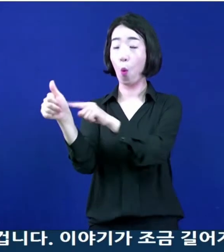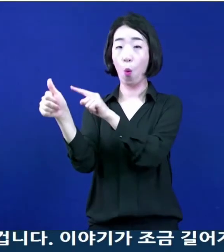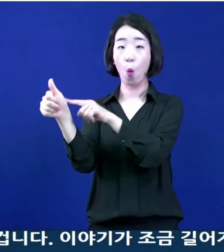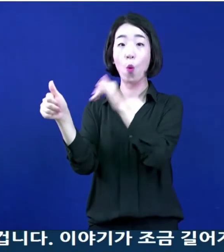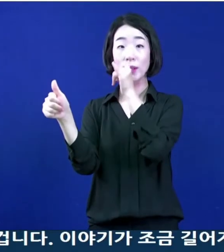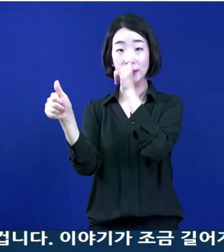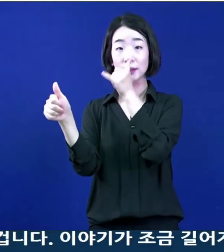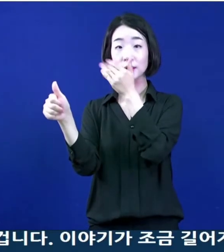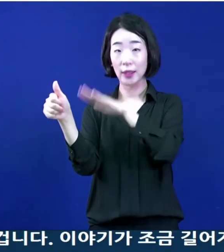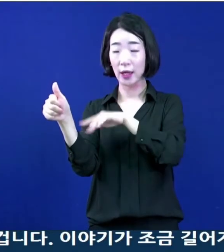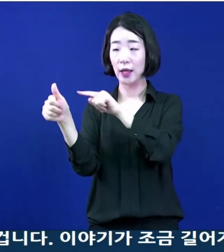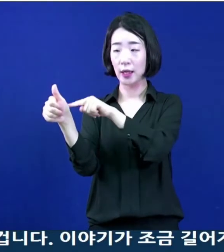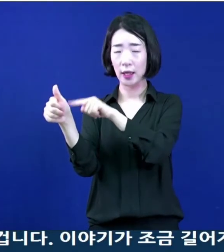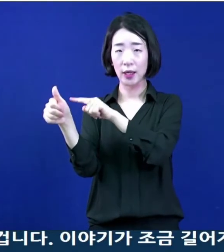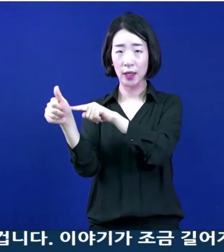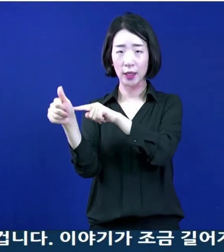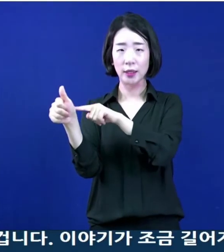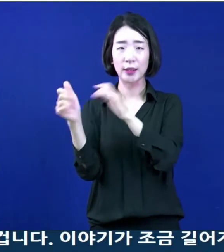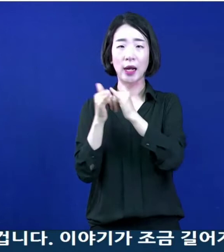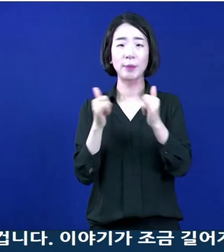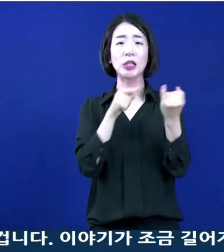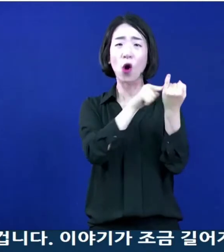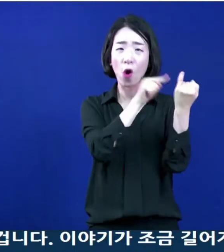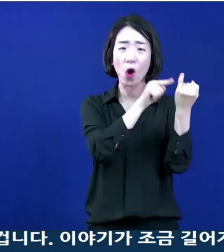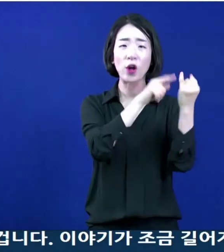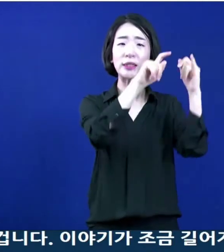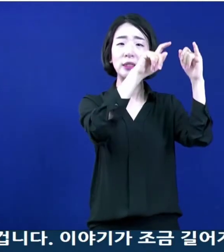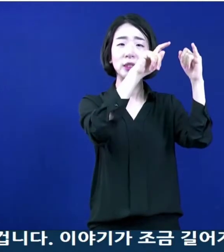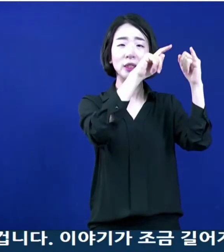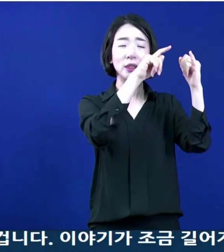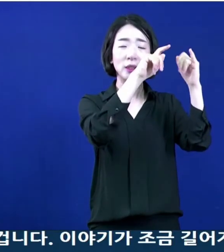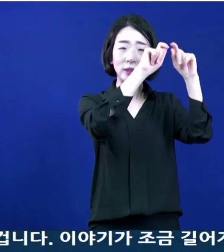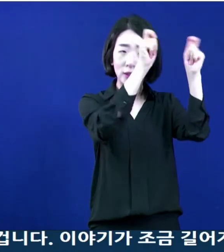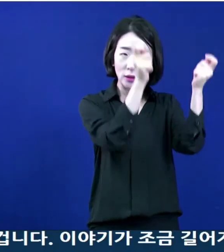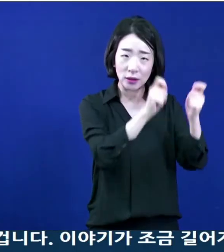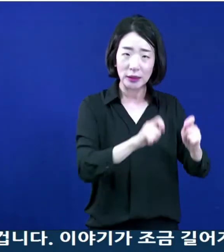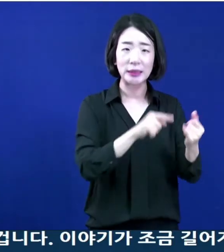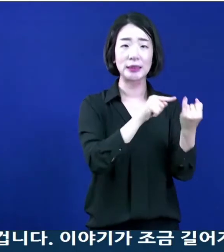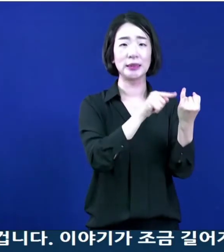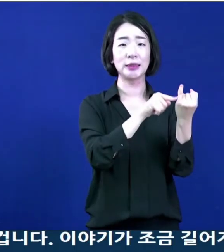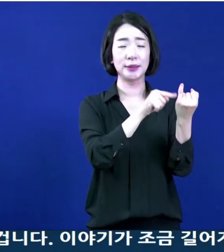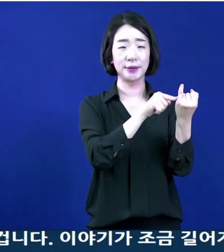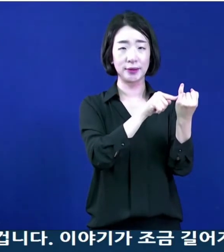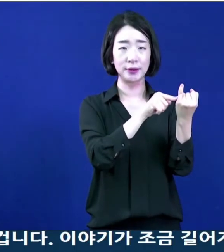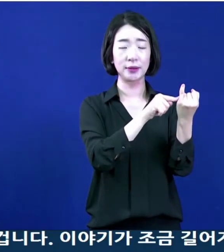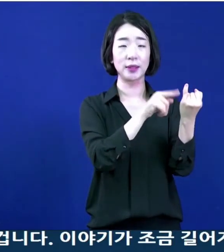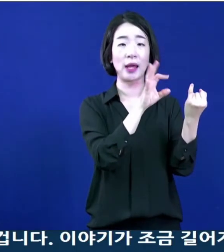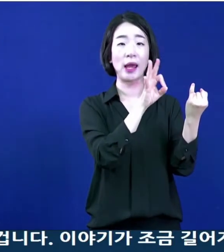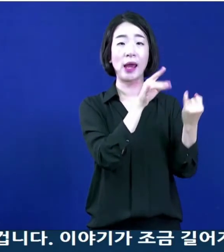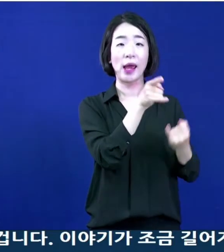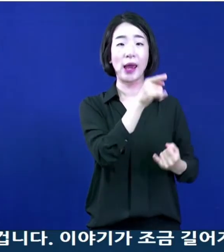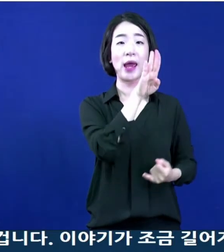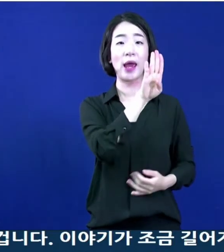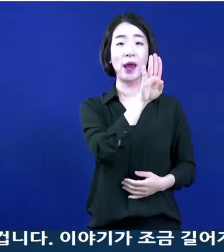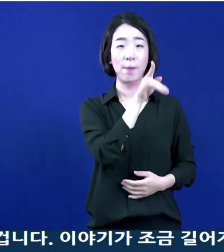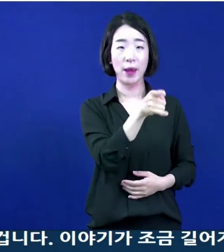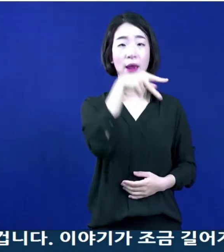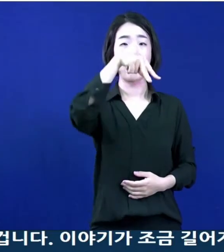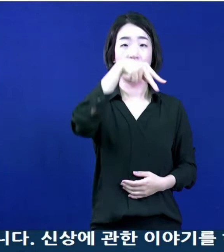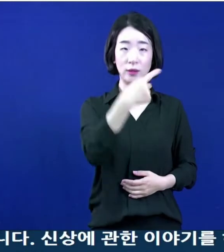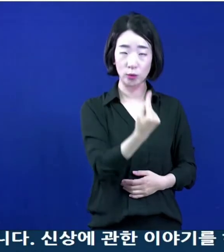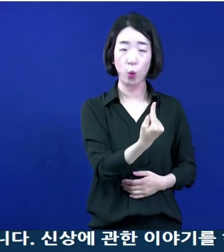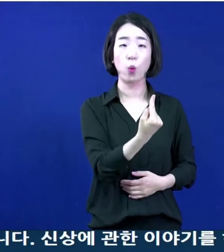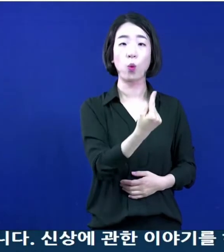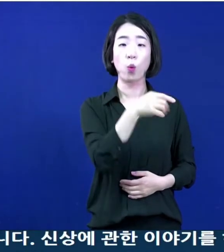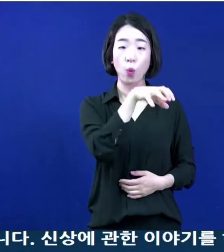저 신상은 어디에 있는 신상이냐면 지금 에베소에